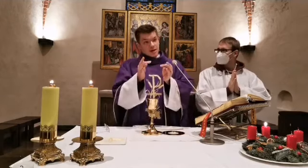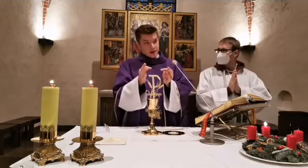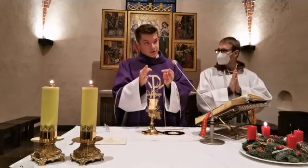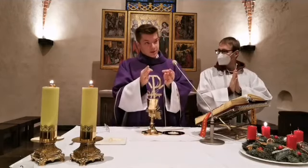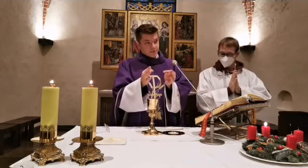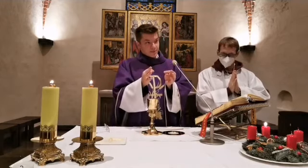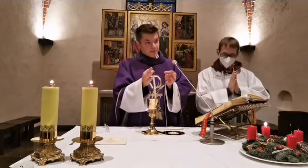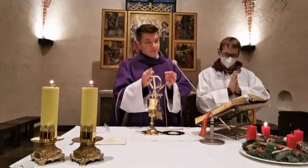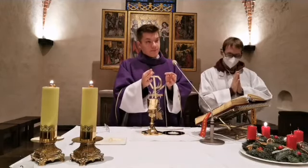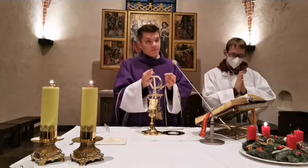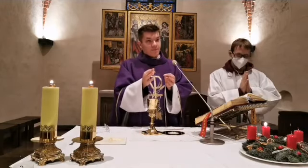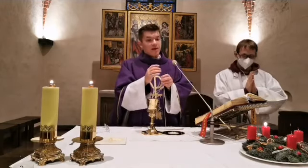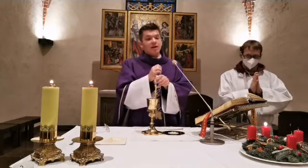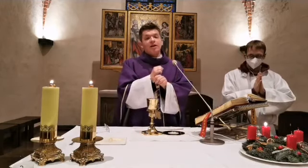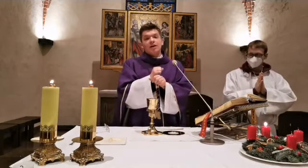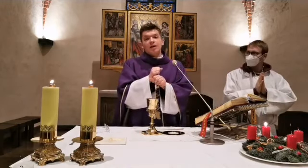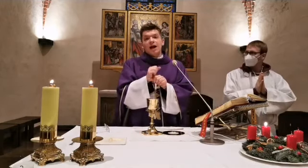Teraz,